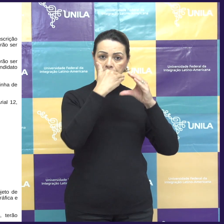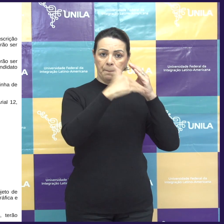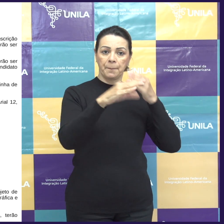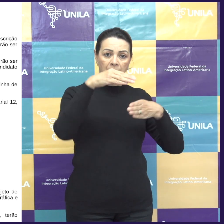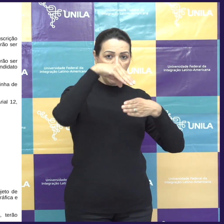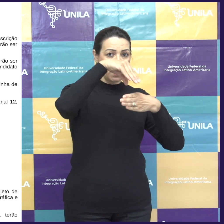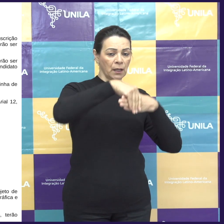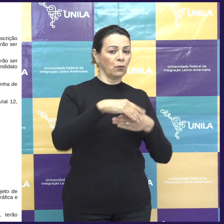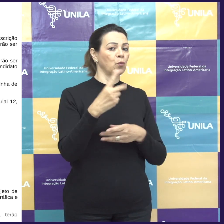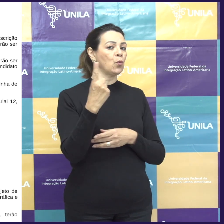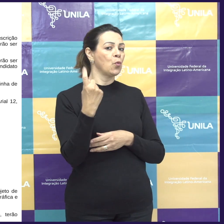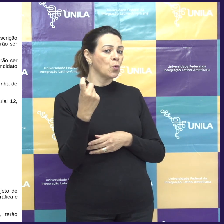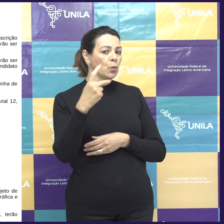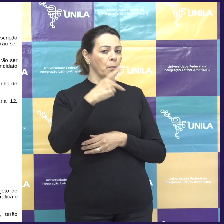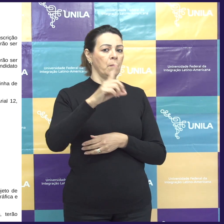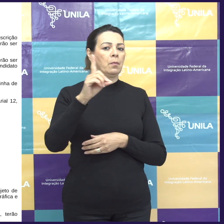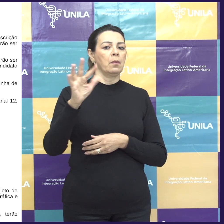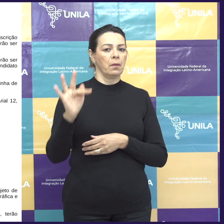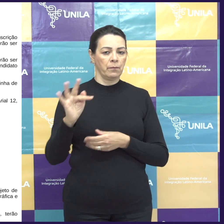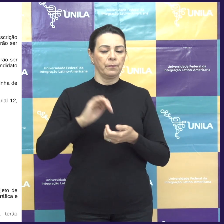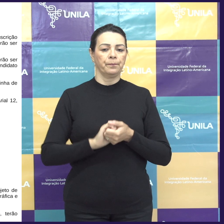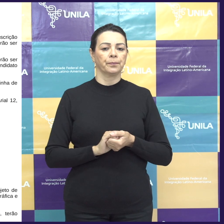no formato PDF.